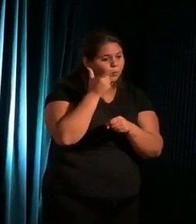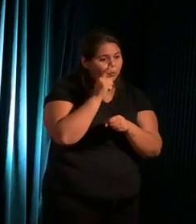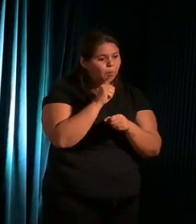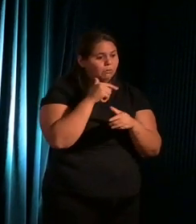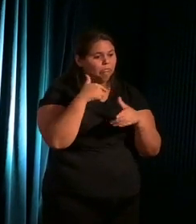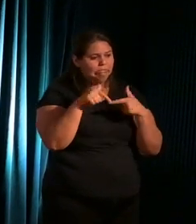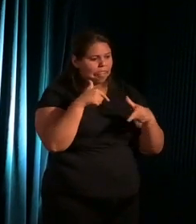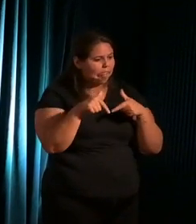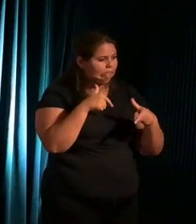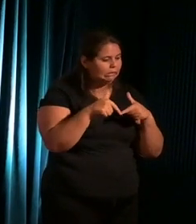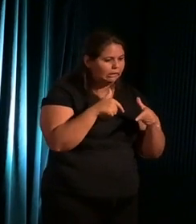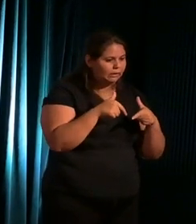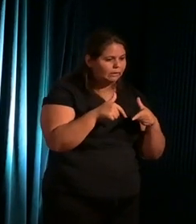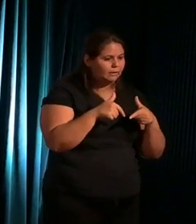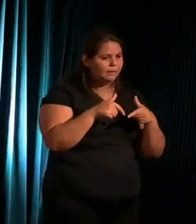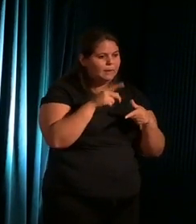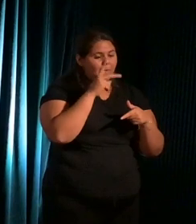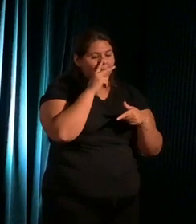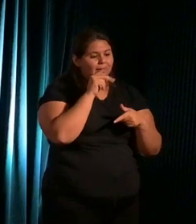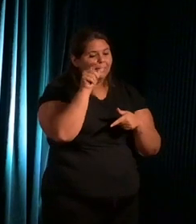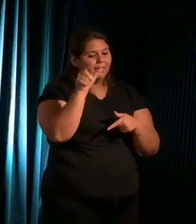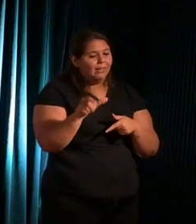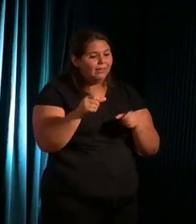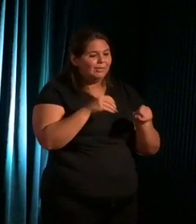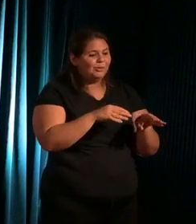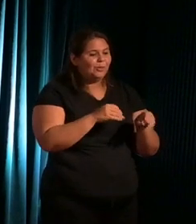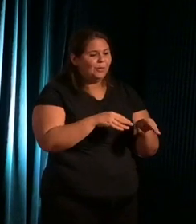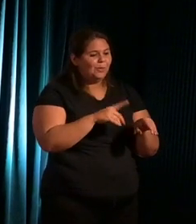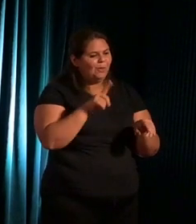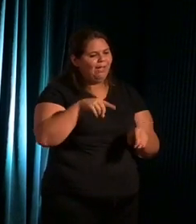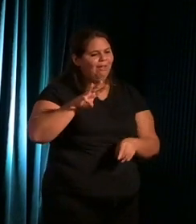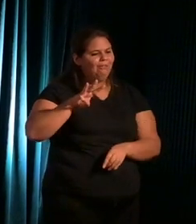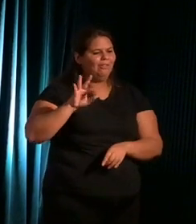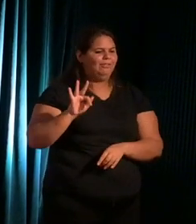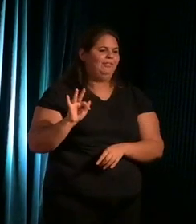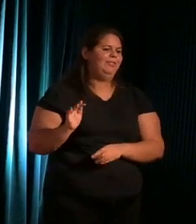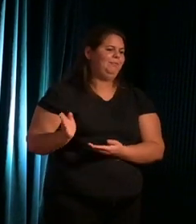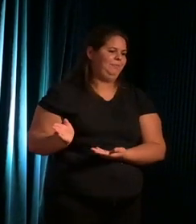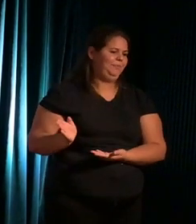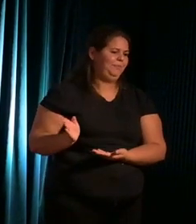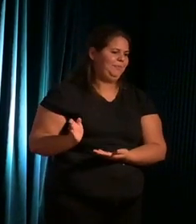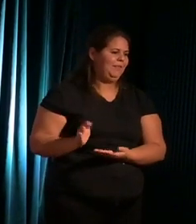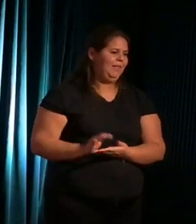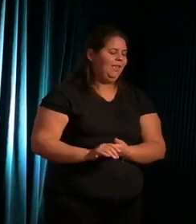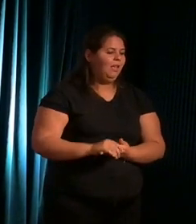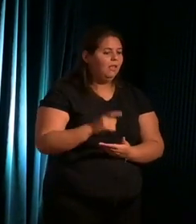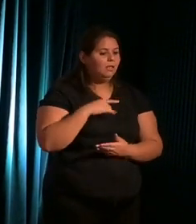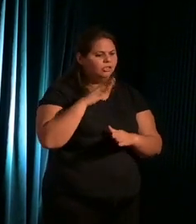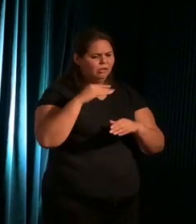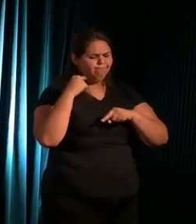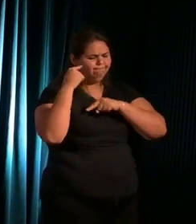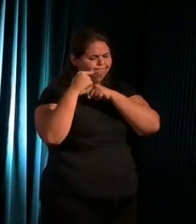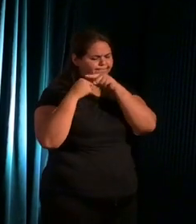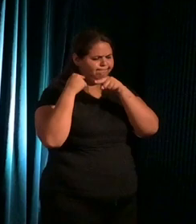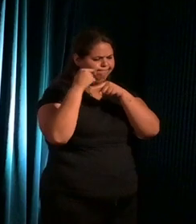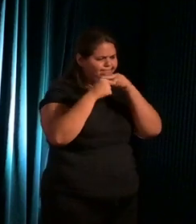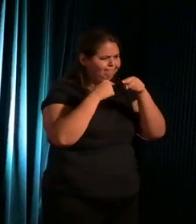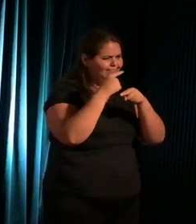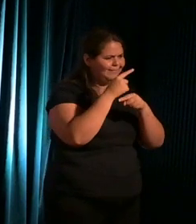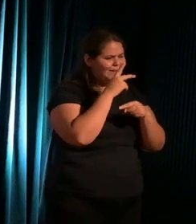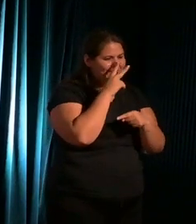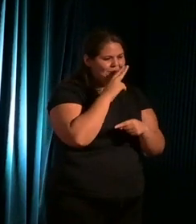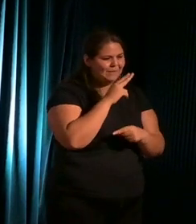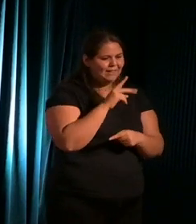da imagem, da fotografia, guiados, né, por Walter Filho. Então, é uma trajetória que